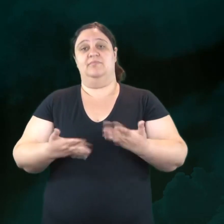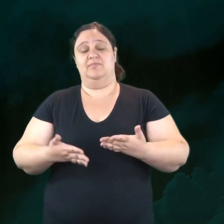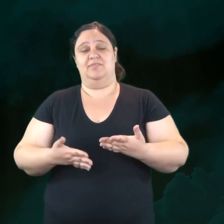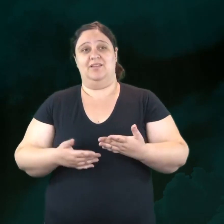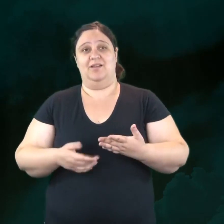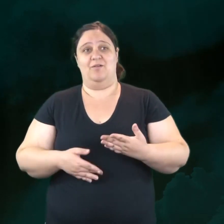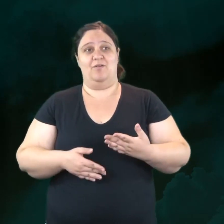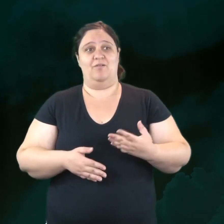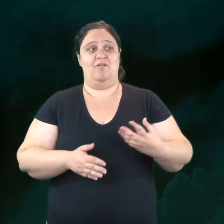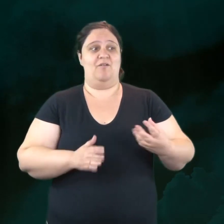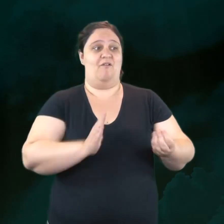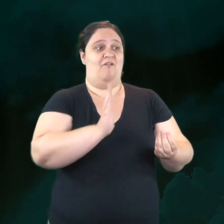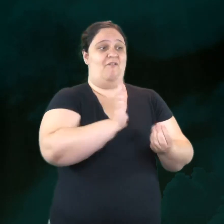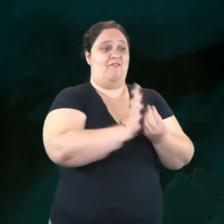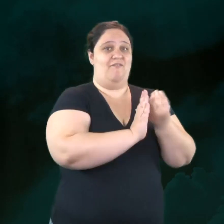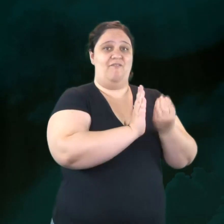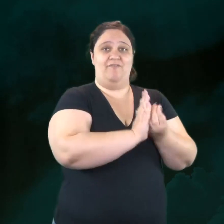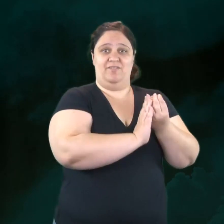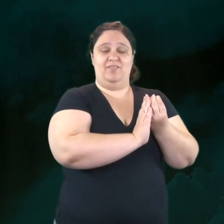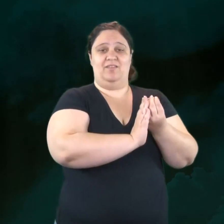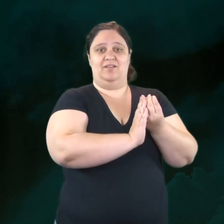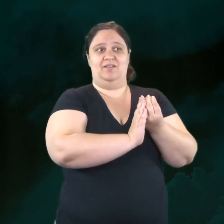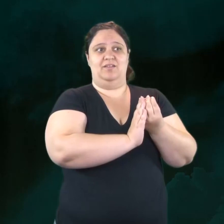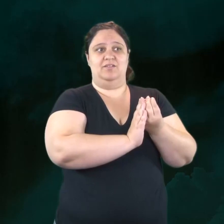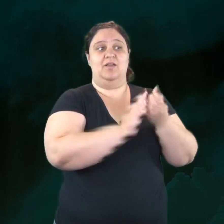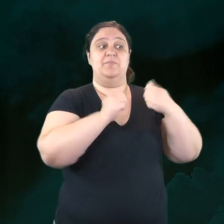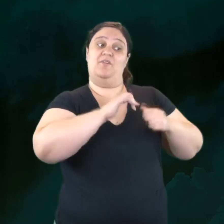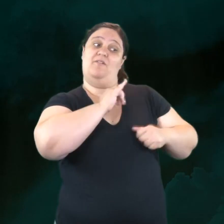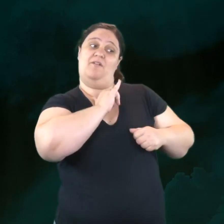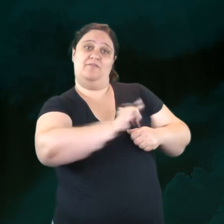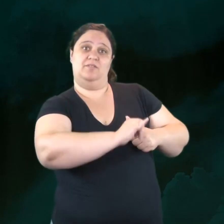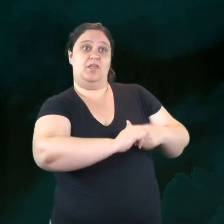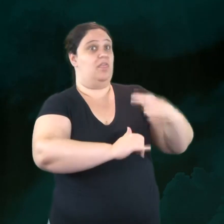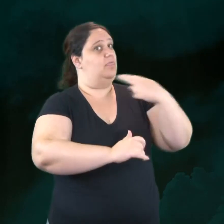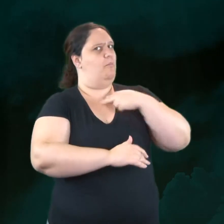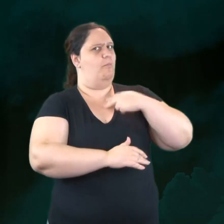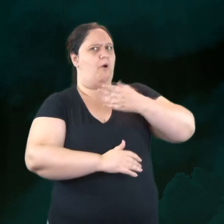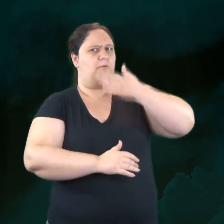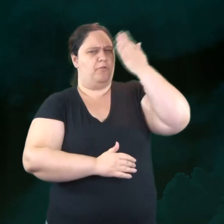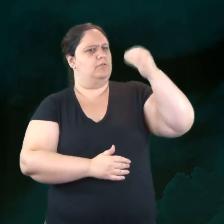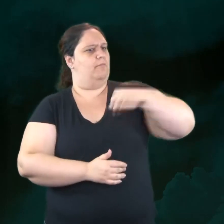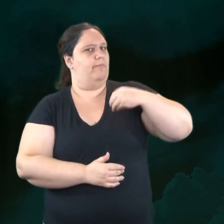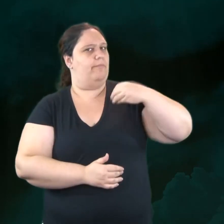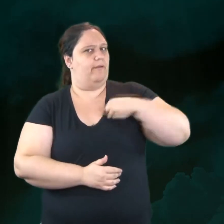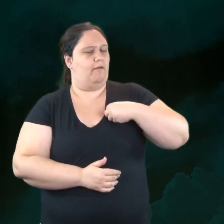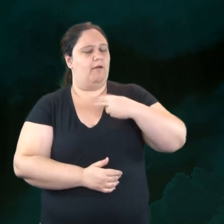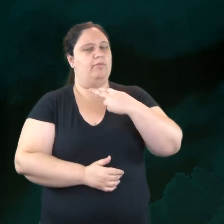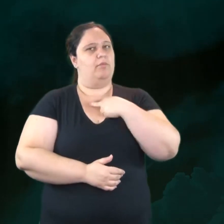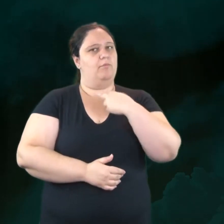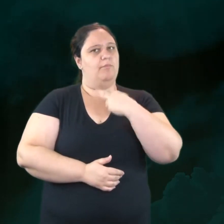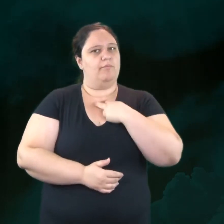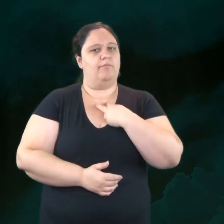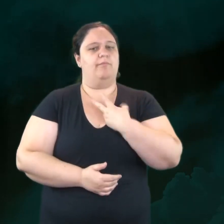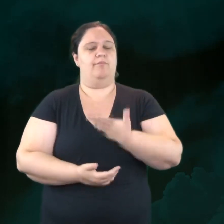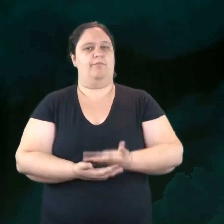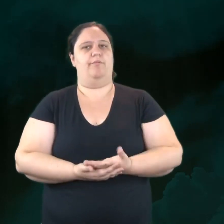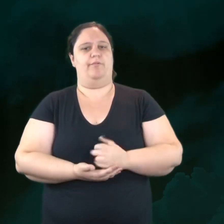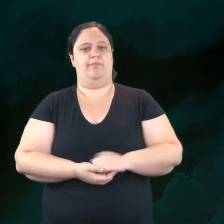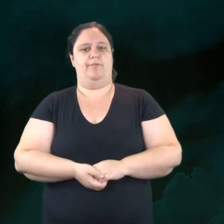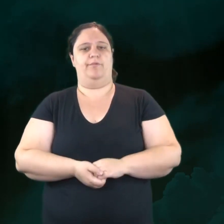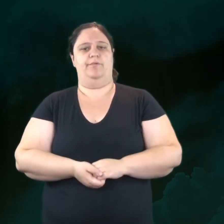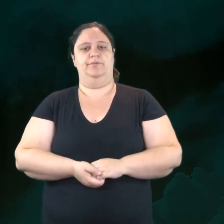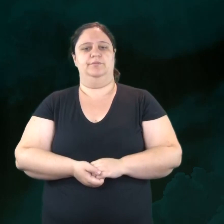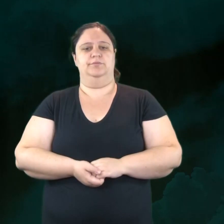ele tinha que advertir. Na vida da igreja não se pode entrar nessas coisas. Né? Qualquer outro pecado que o homem pecar é fora do corpo,